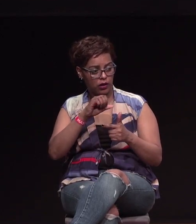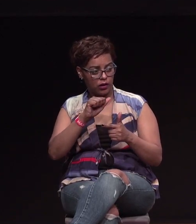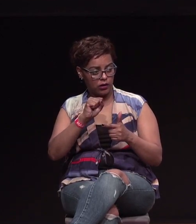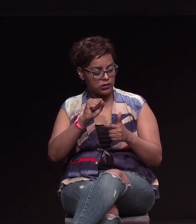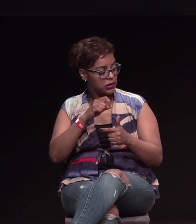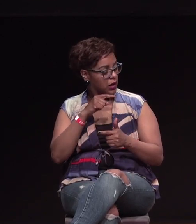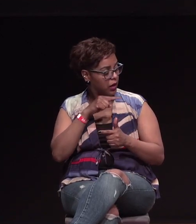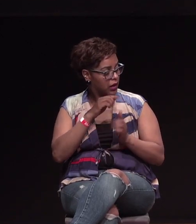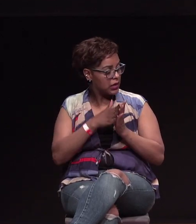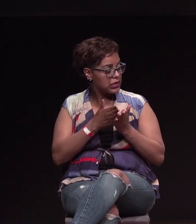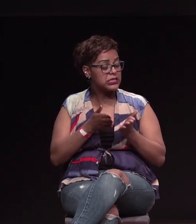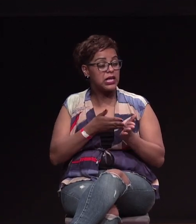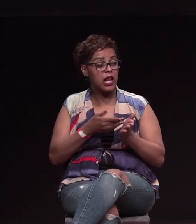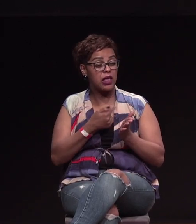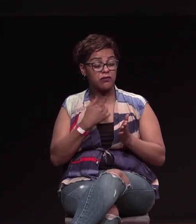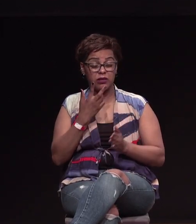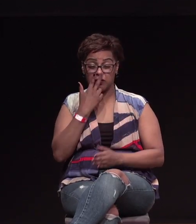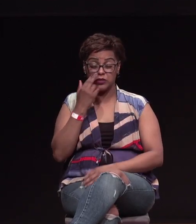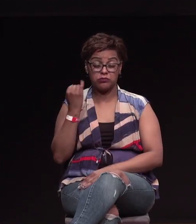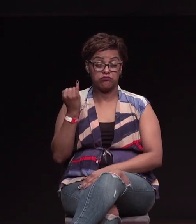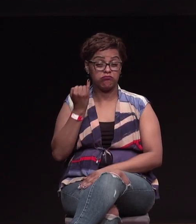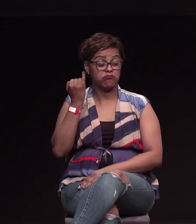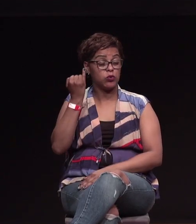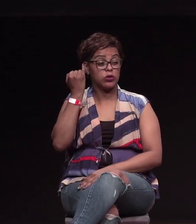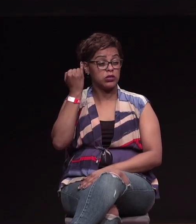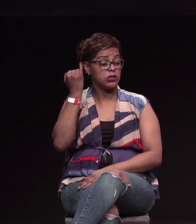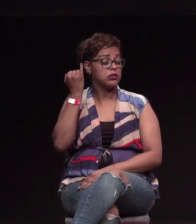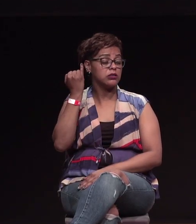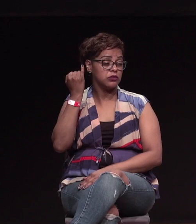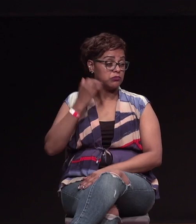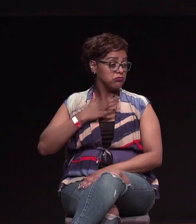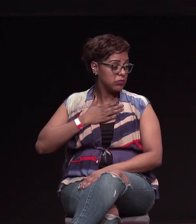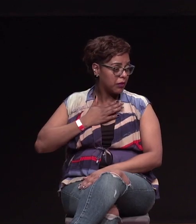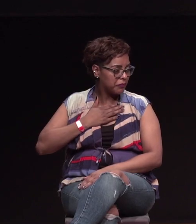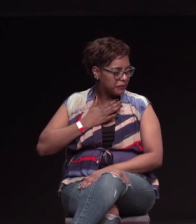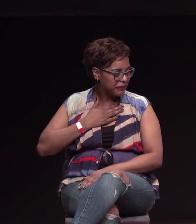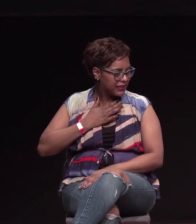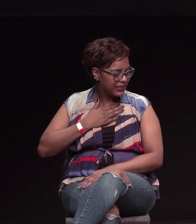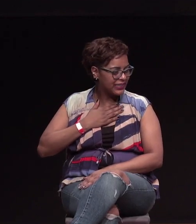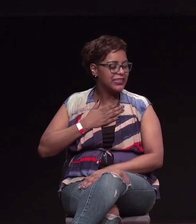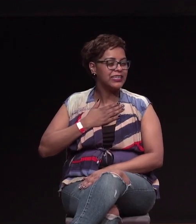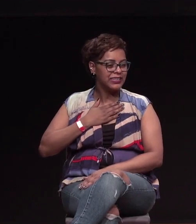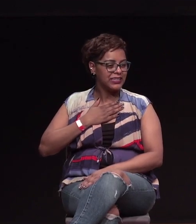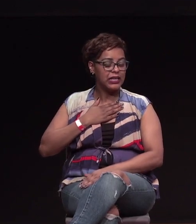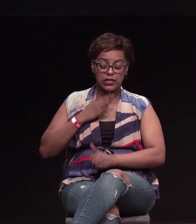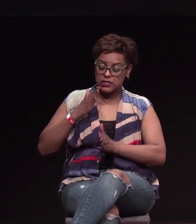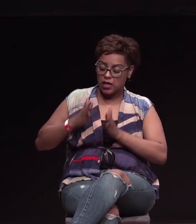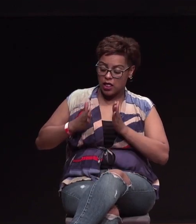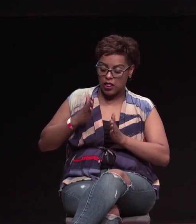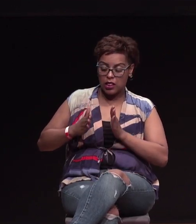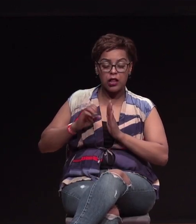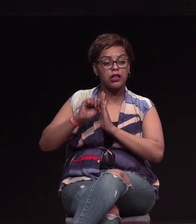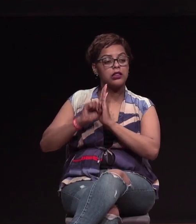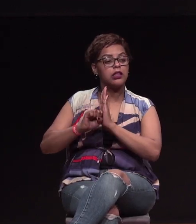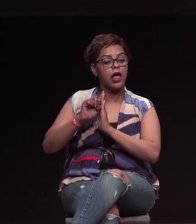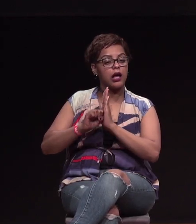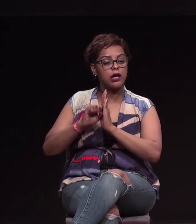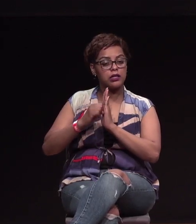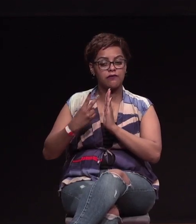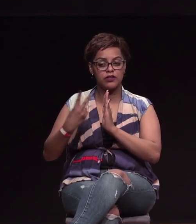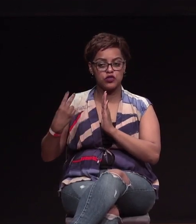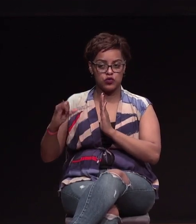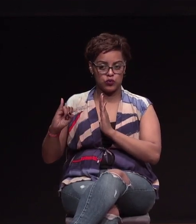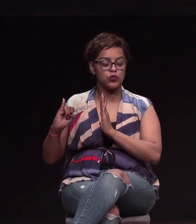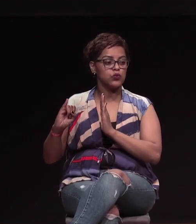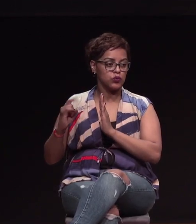considero um livro muito importante, um documento importante dessas 2 primeiras décadas do século XXI, que